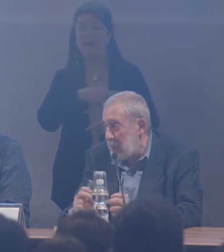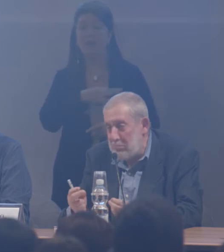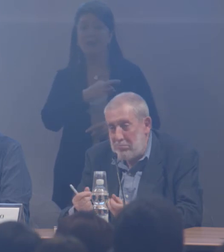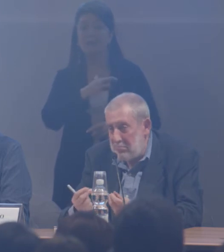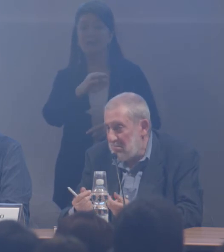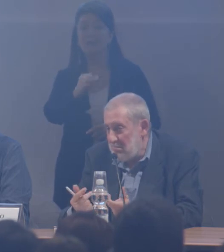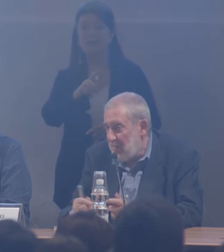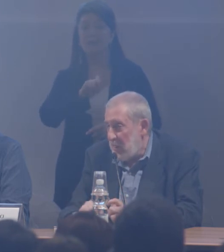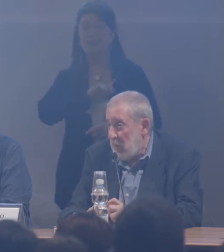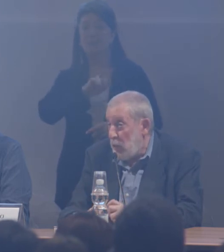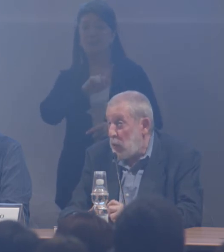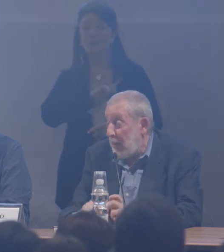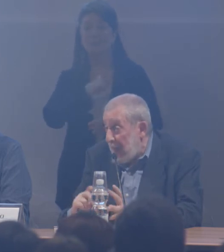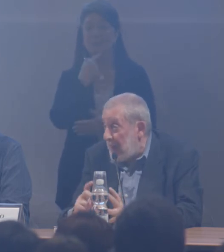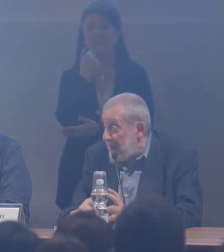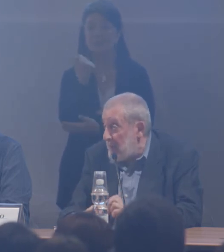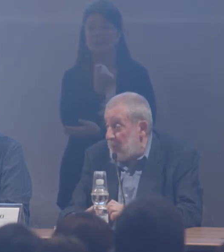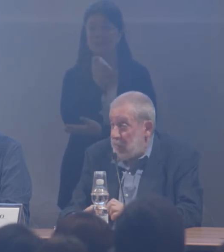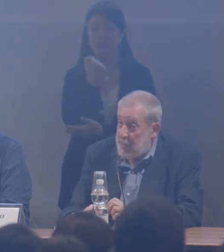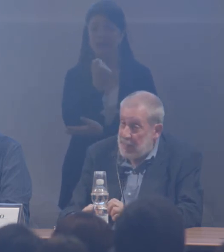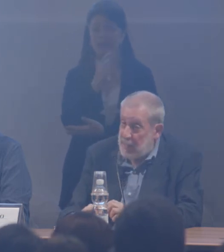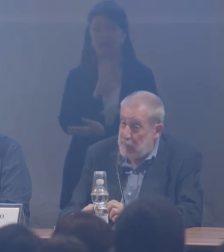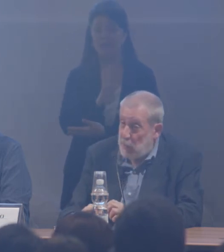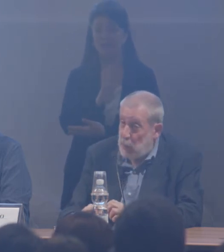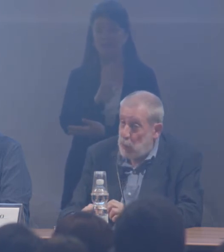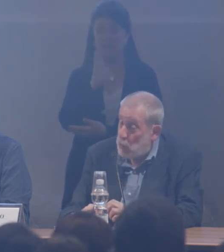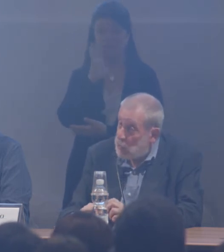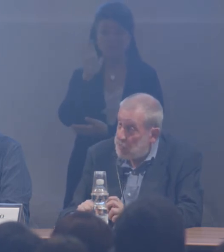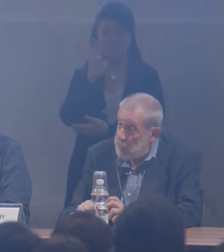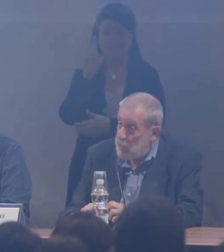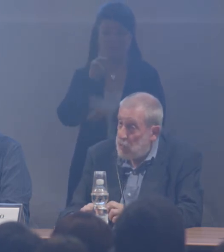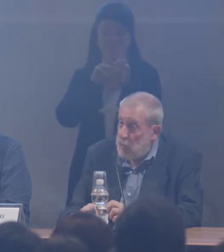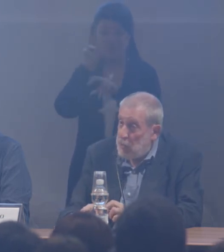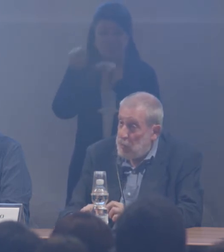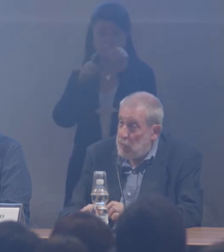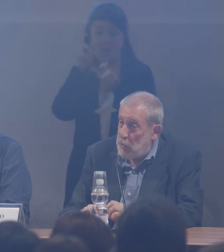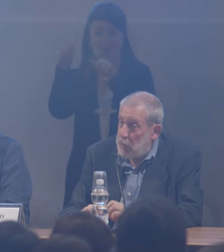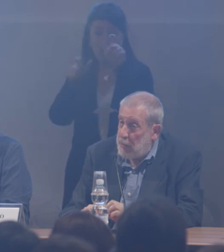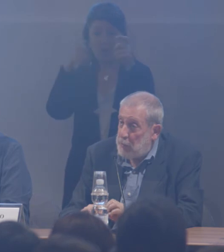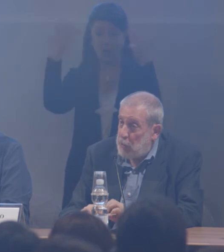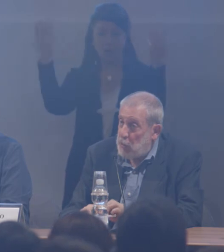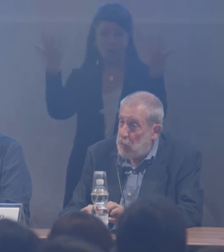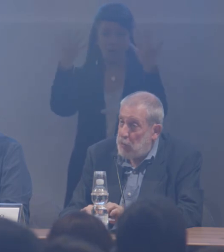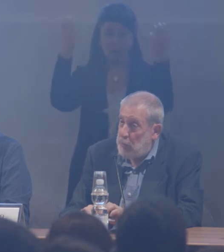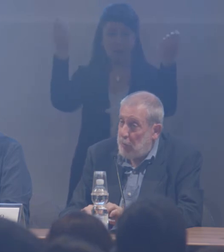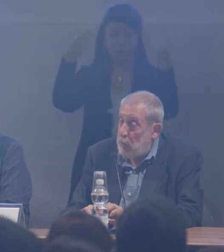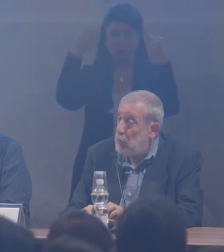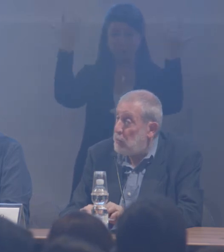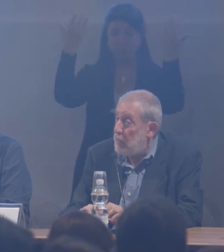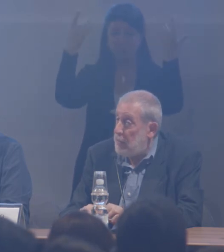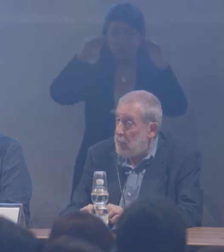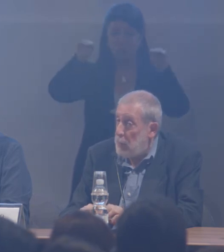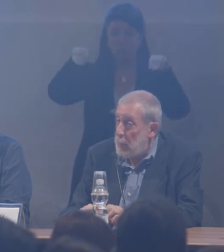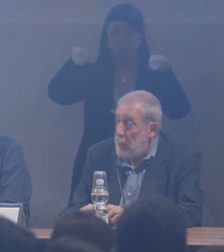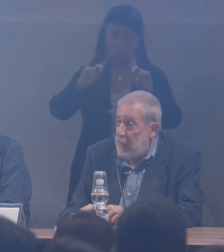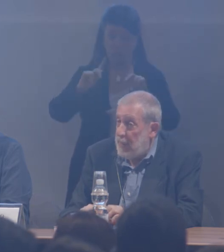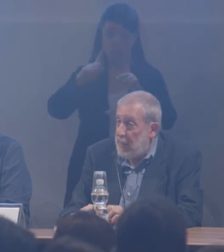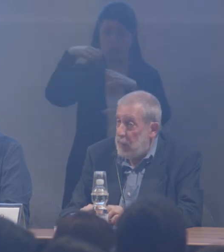sembrare vuote e che invece significano molto. Lo stesso mi ricordo di Paolo